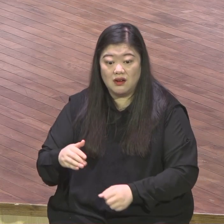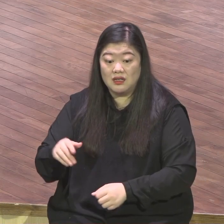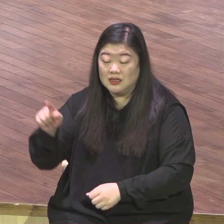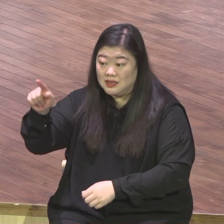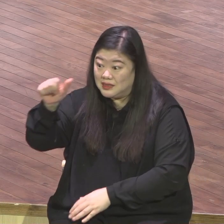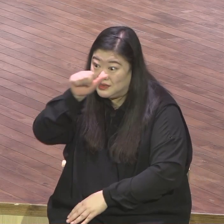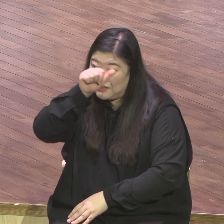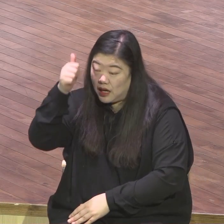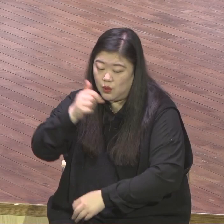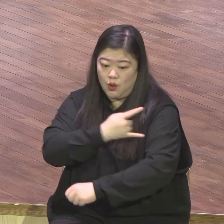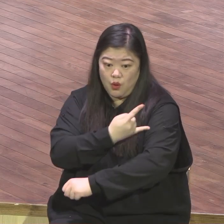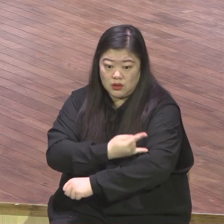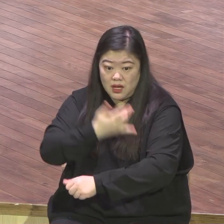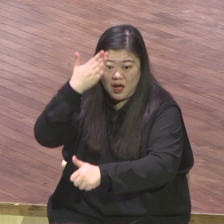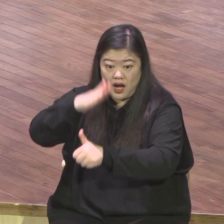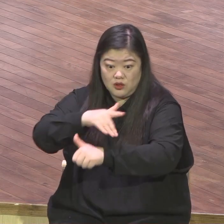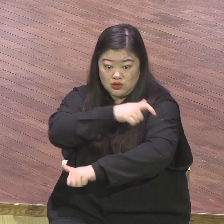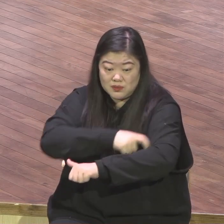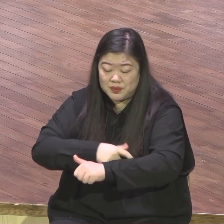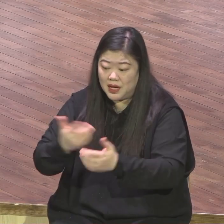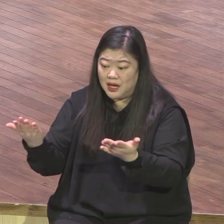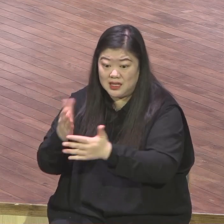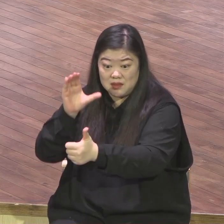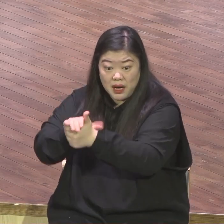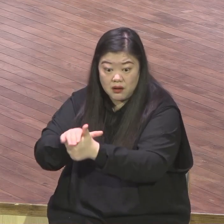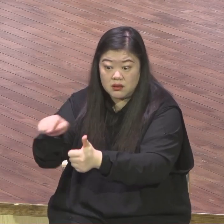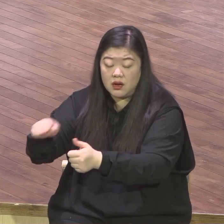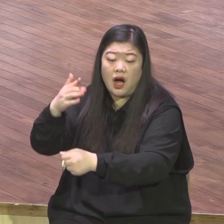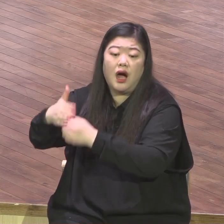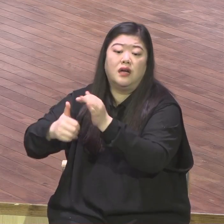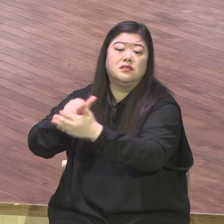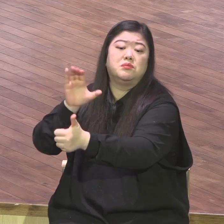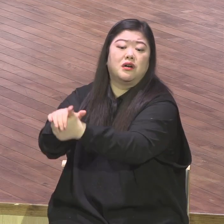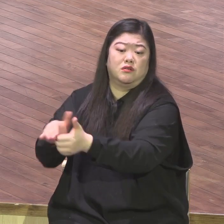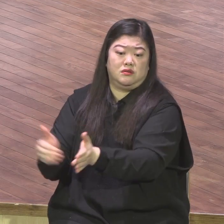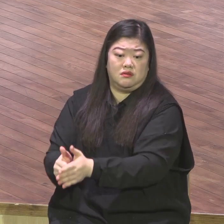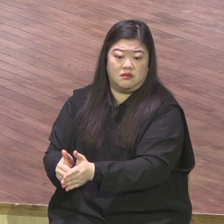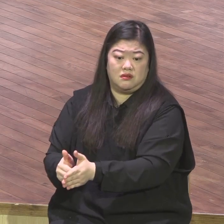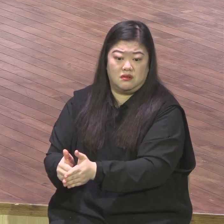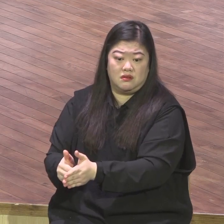자격이 있어서 제자를 불렀습니까? 자기 시험 쳤습니까?